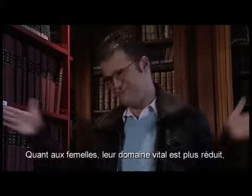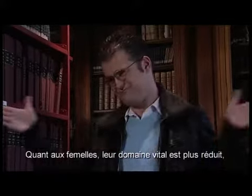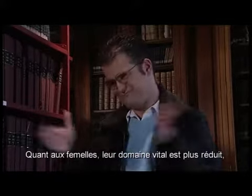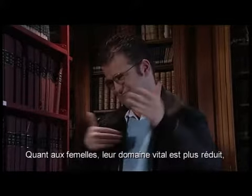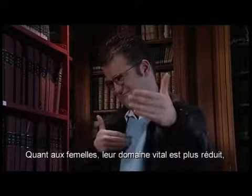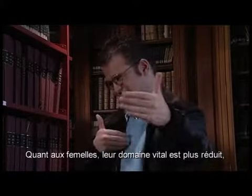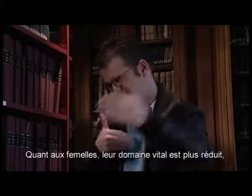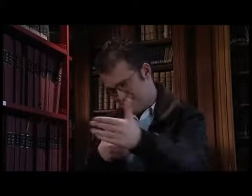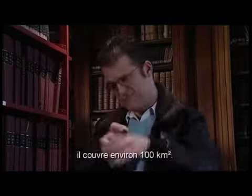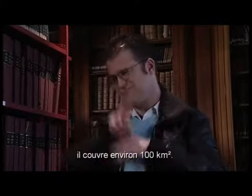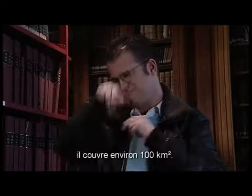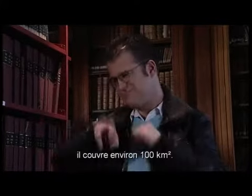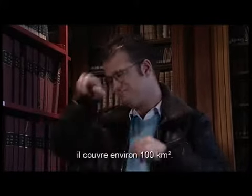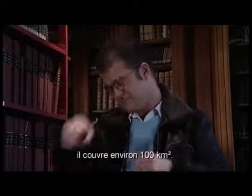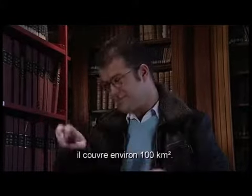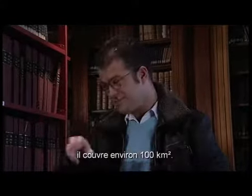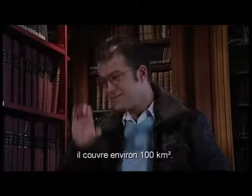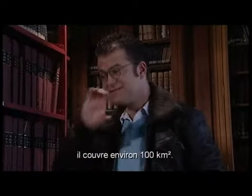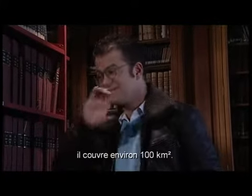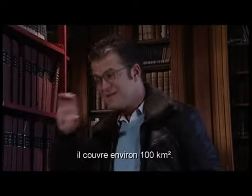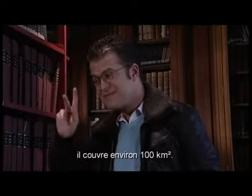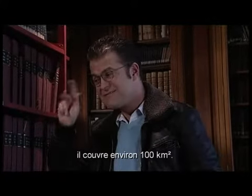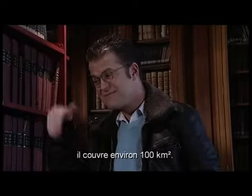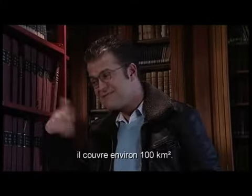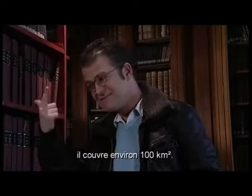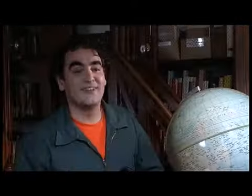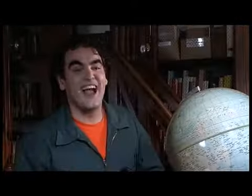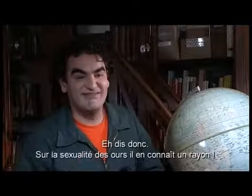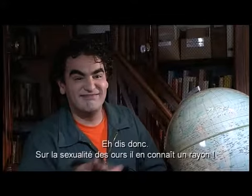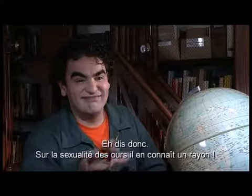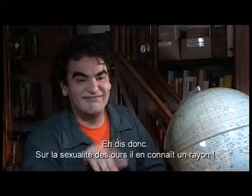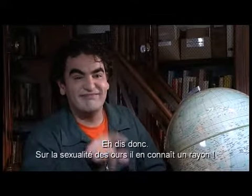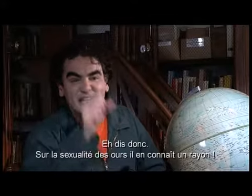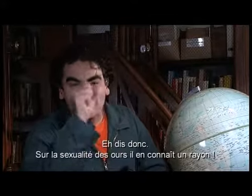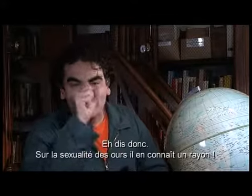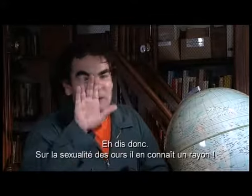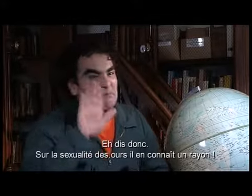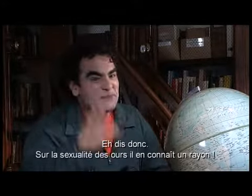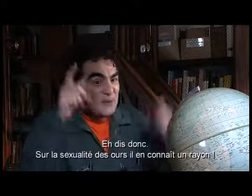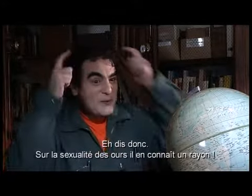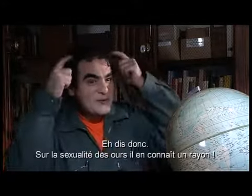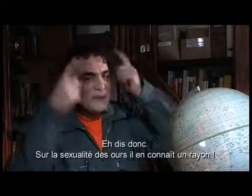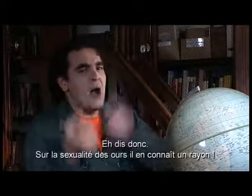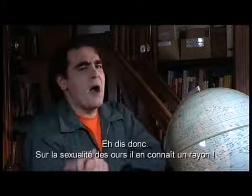plus réduit. Il couvre environ 100 km². Eh, hey, dis donc, sur la sexualité des ours, il en connaît un